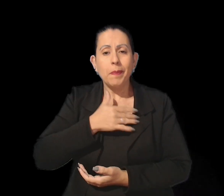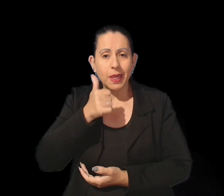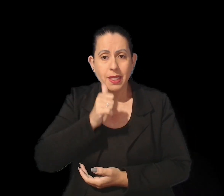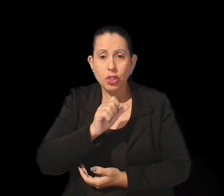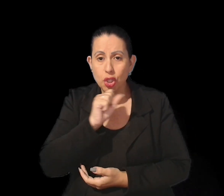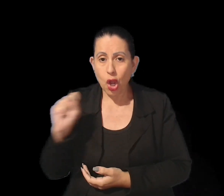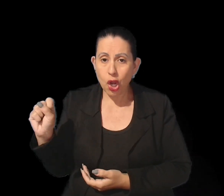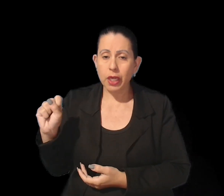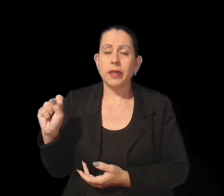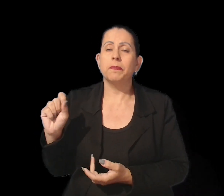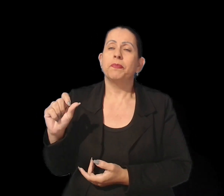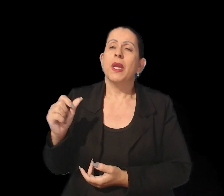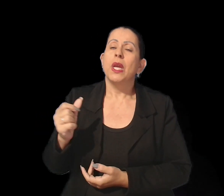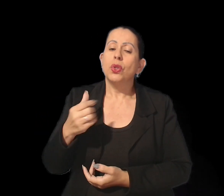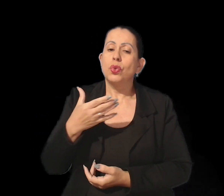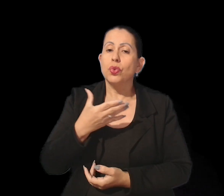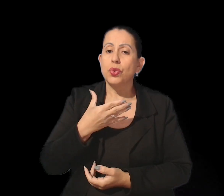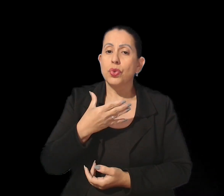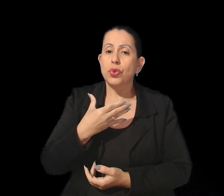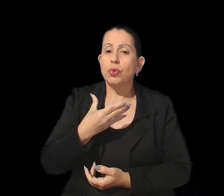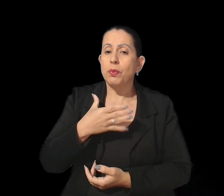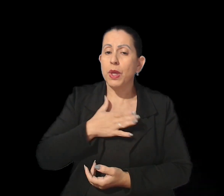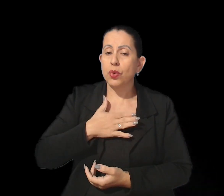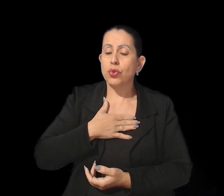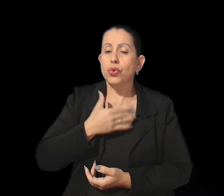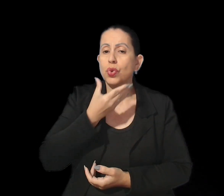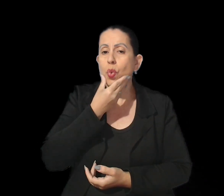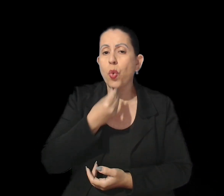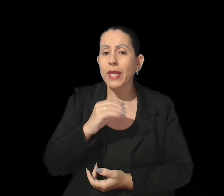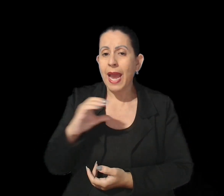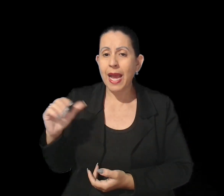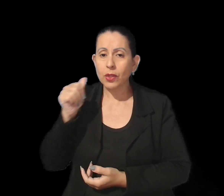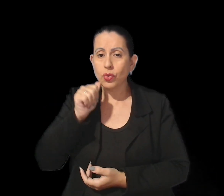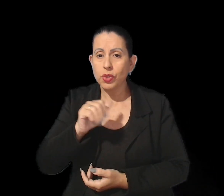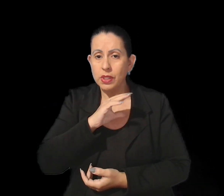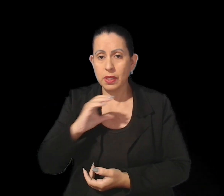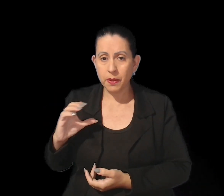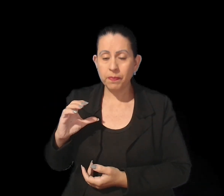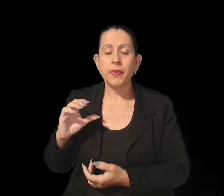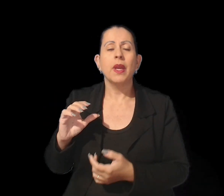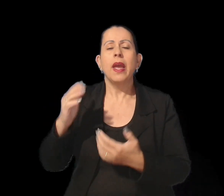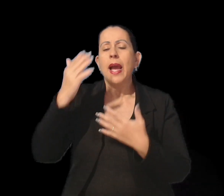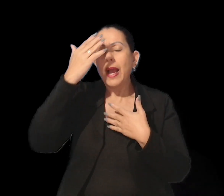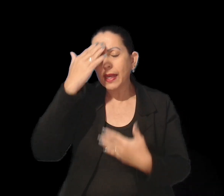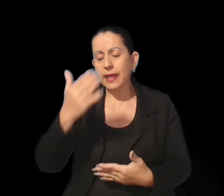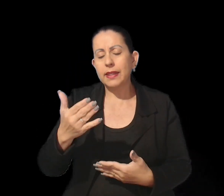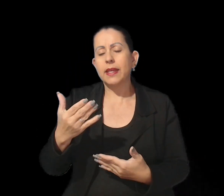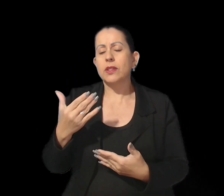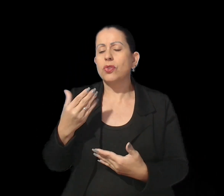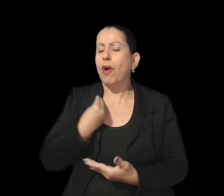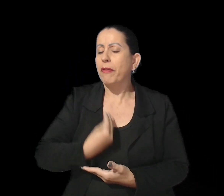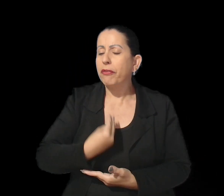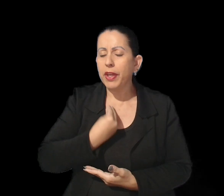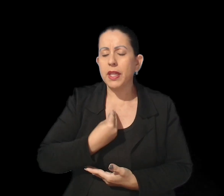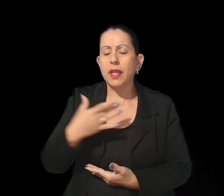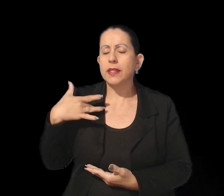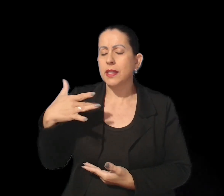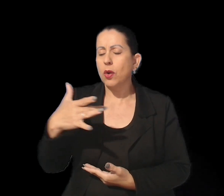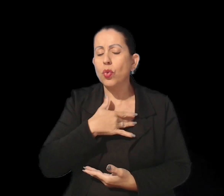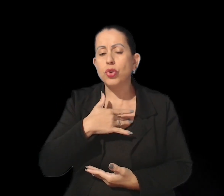minha sogra, dos meus cunhados. Agradeço a vida, a